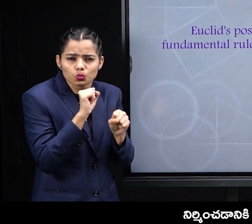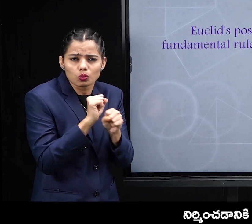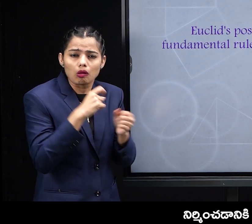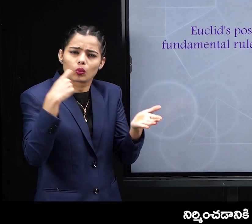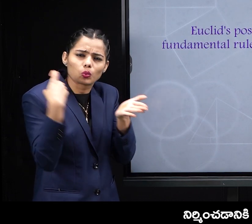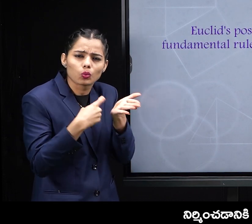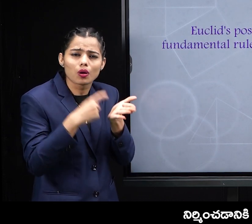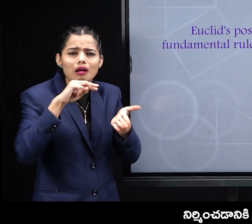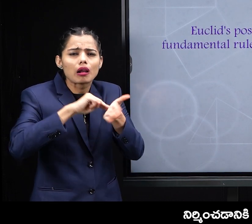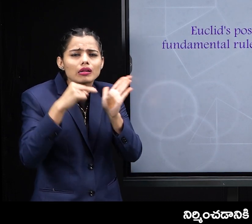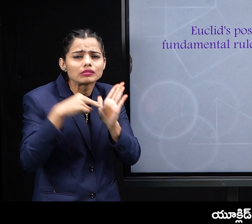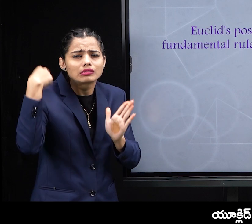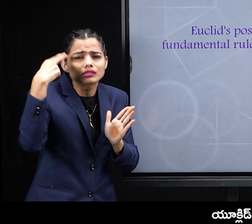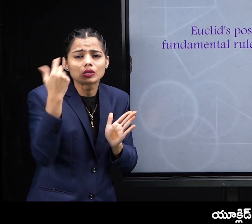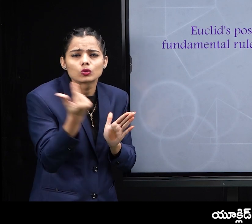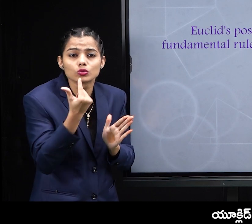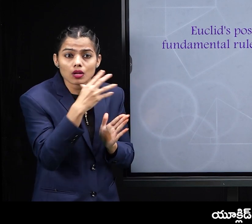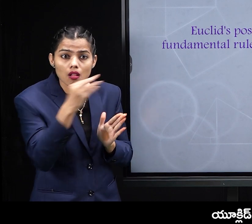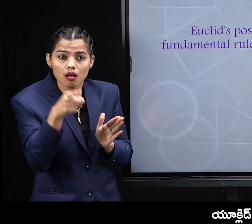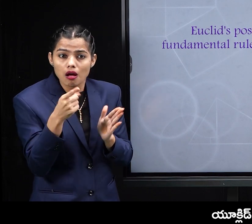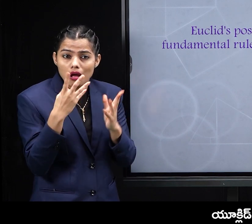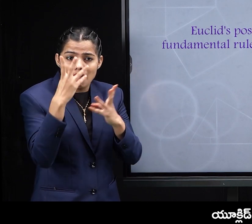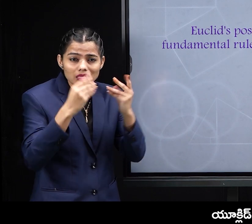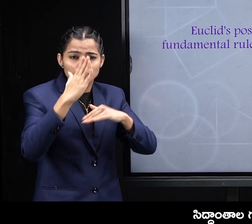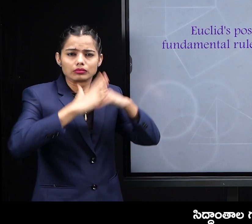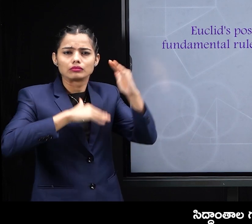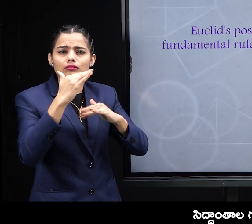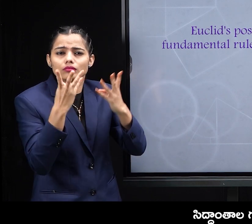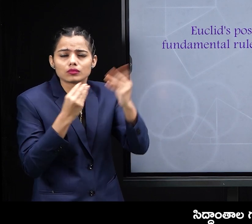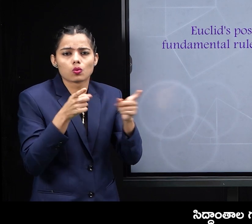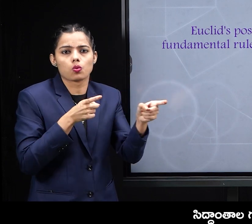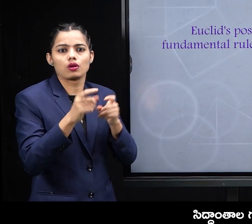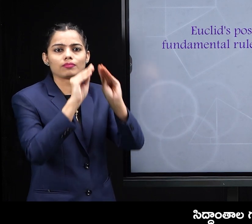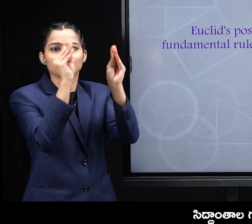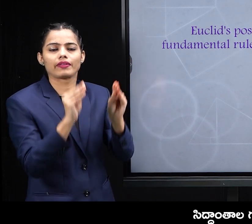నీమాలను అంధించే యూక్లిడ యోక్క సూతరాలు మరియు సిద్ధాం తాలగురించి మనం